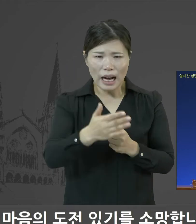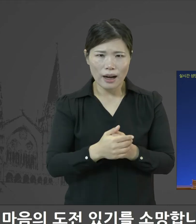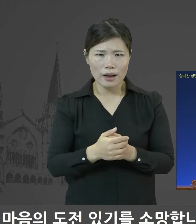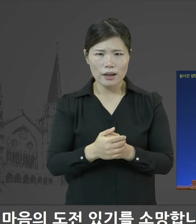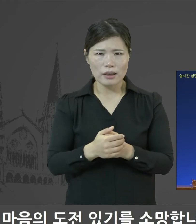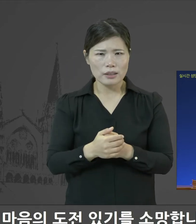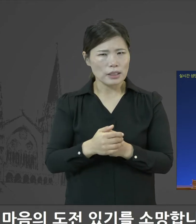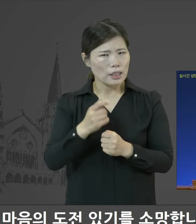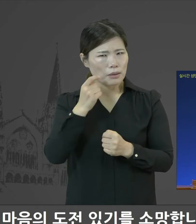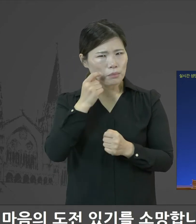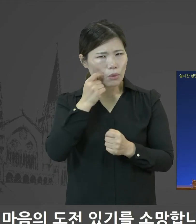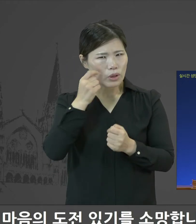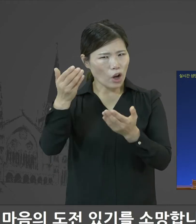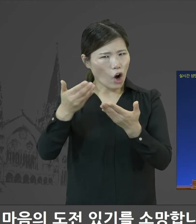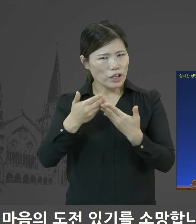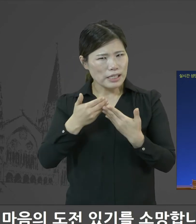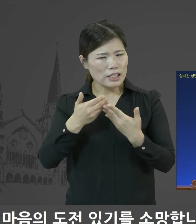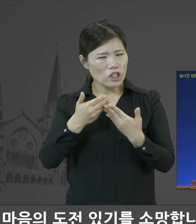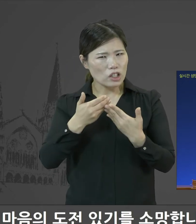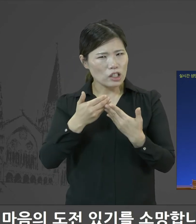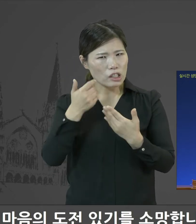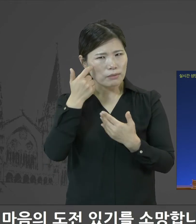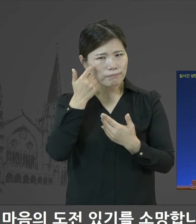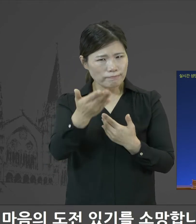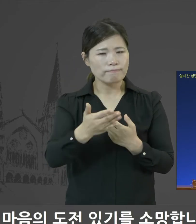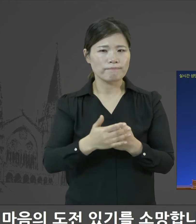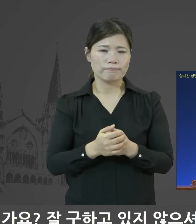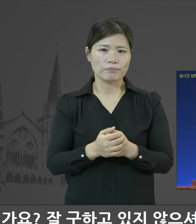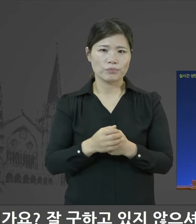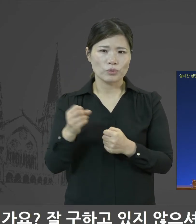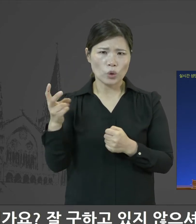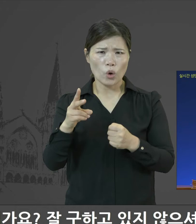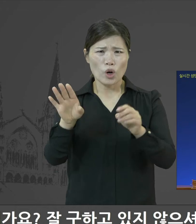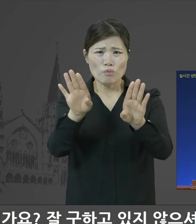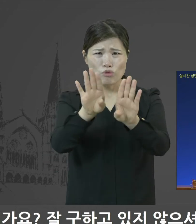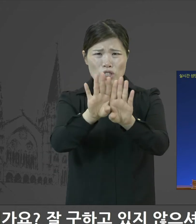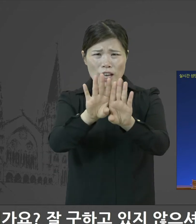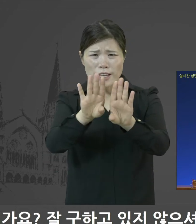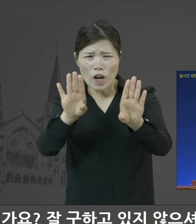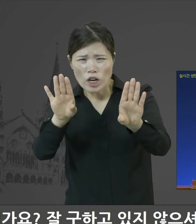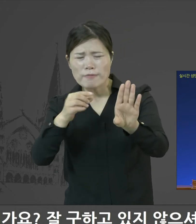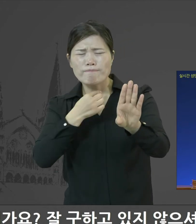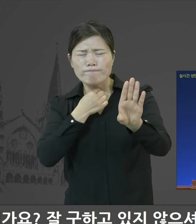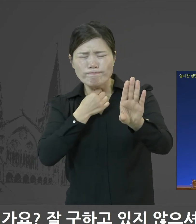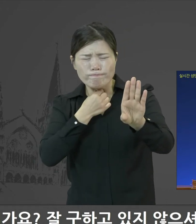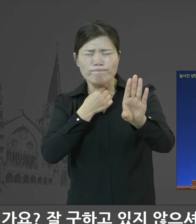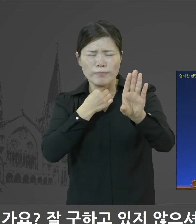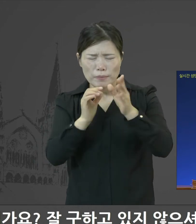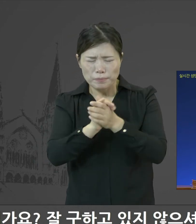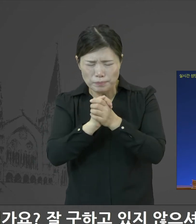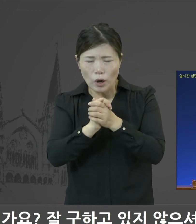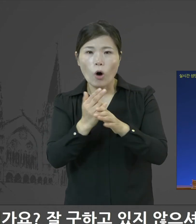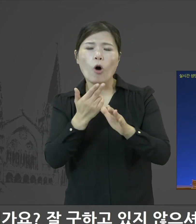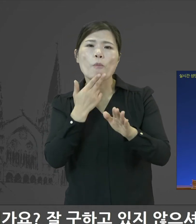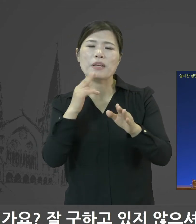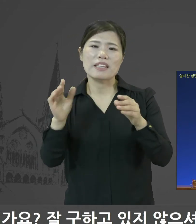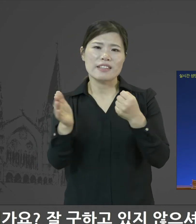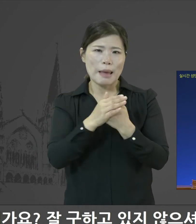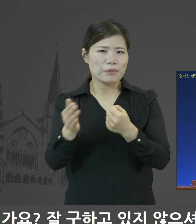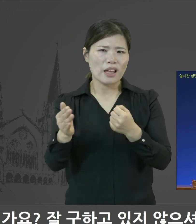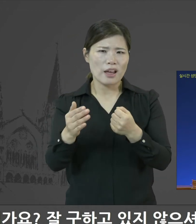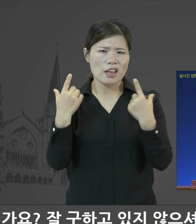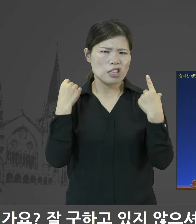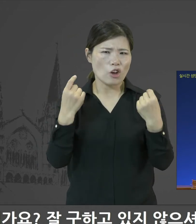거 아닙니까? 문이 열리기를 정말 간절히 바라지 않고 있기 때문에 문이 여전히 닫혀 있는 거